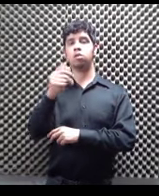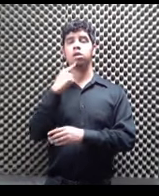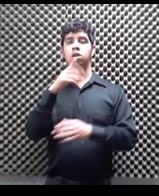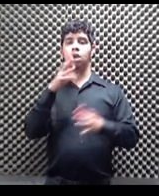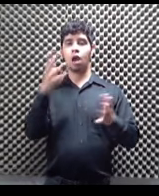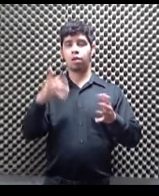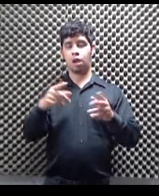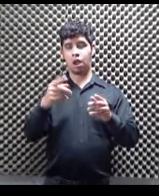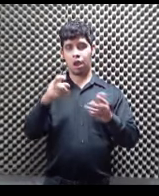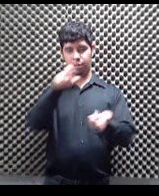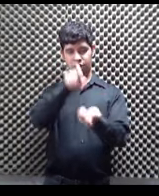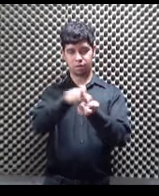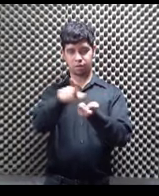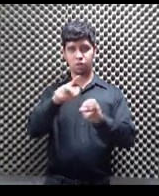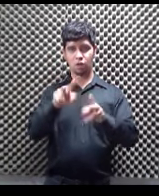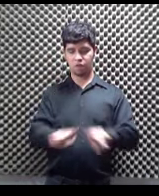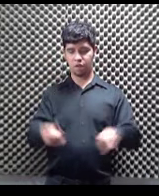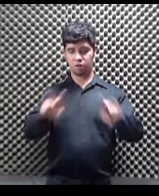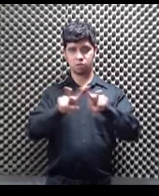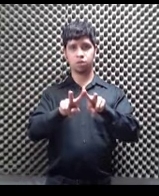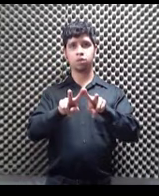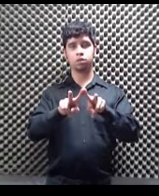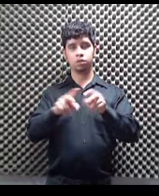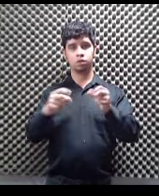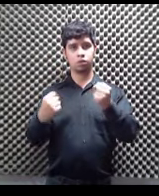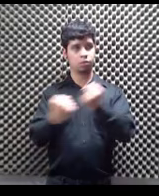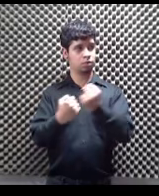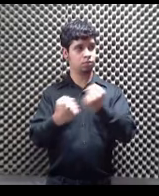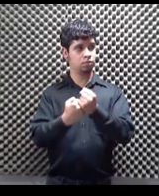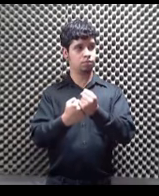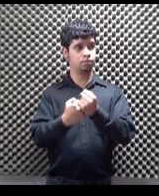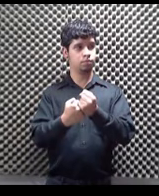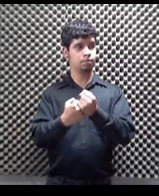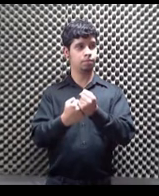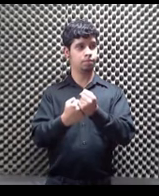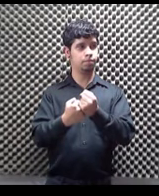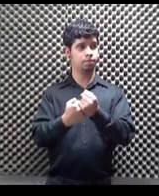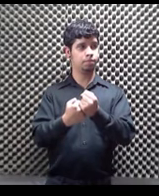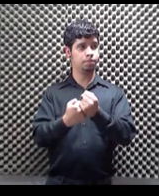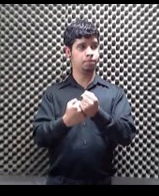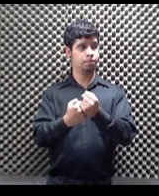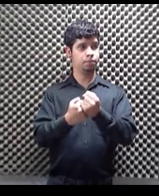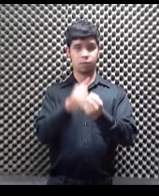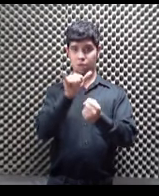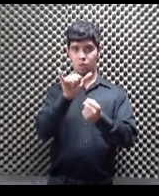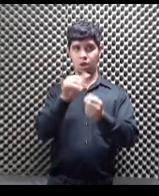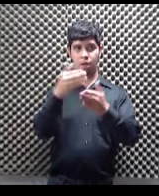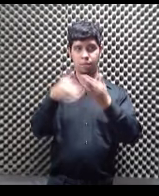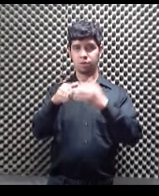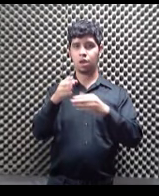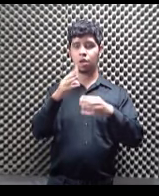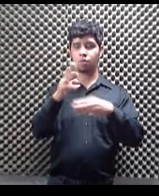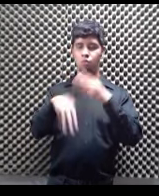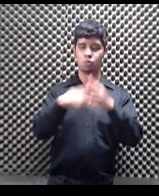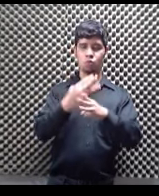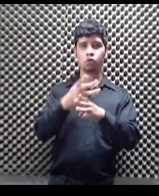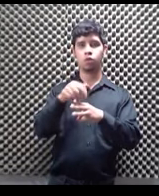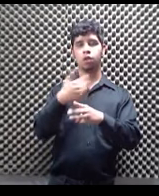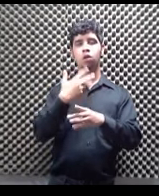cooperativismo y es también gracias a la Comisión de Donativos Legislativos de Mundo de los Muñecos. Sí, y Copar es